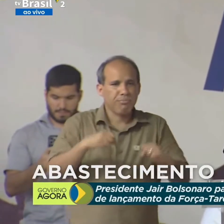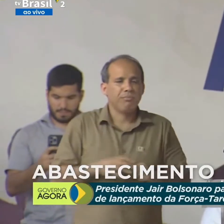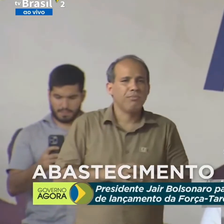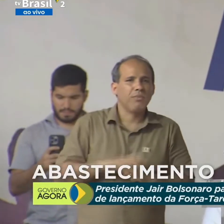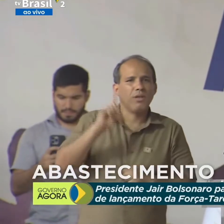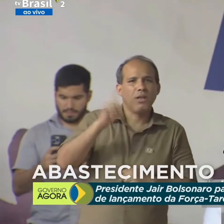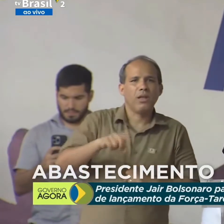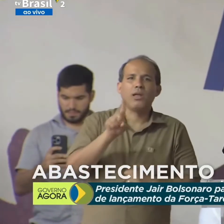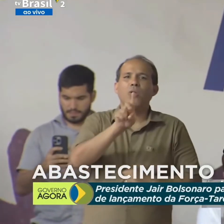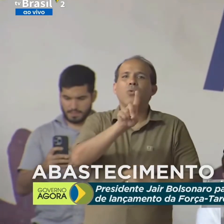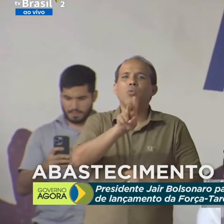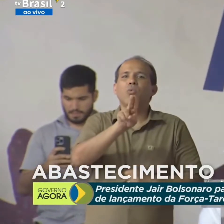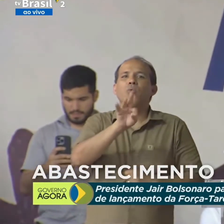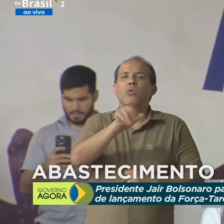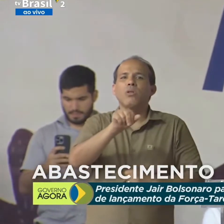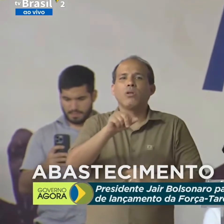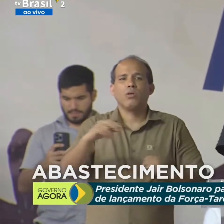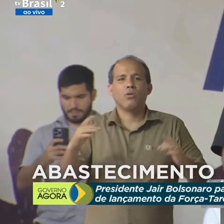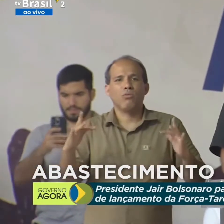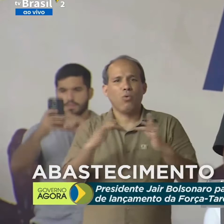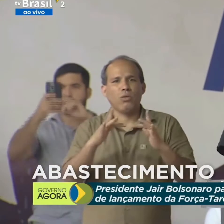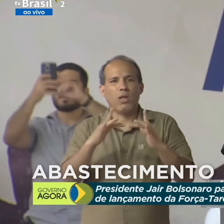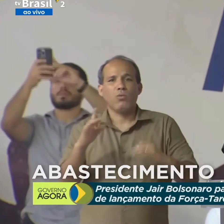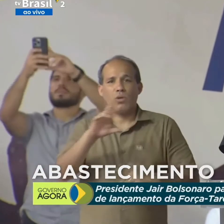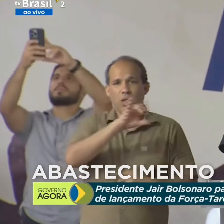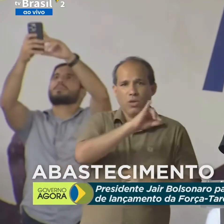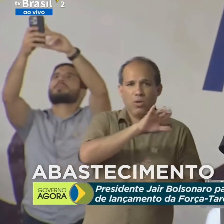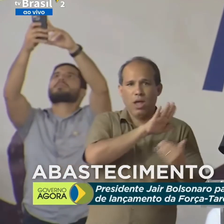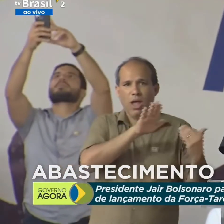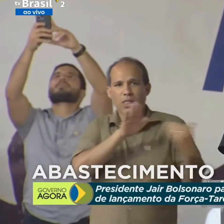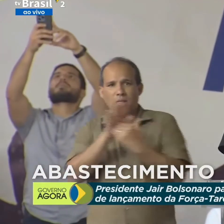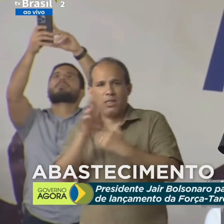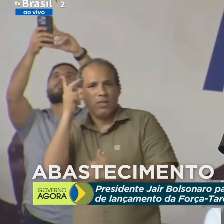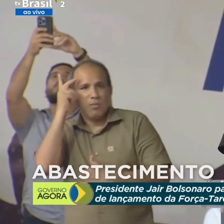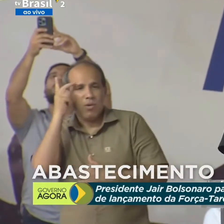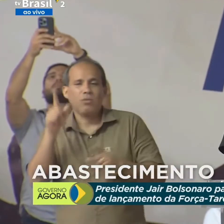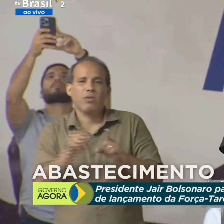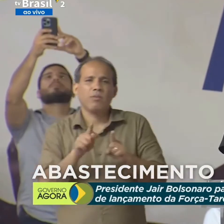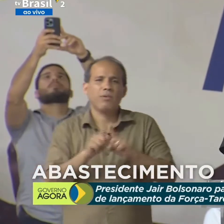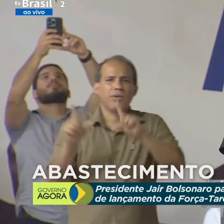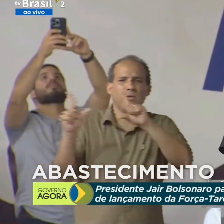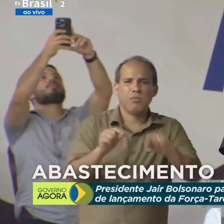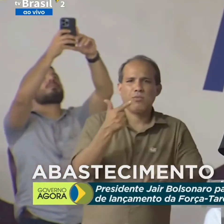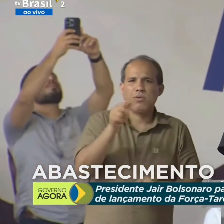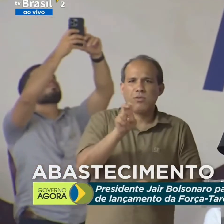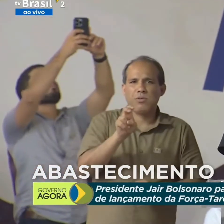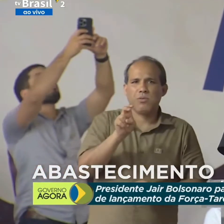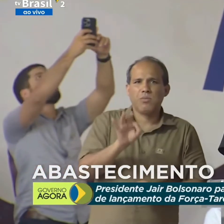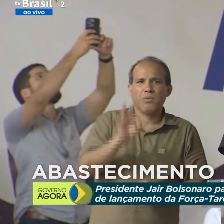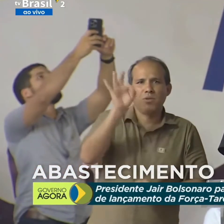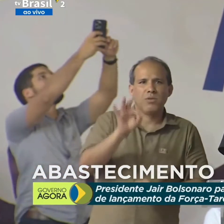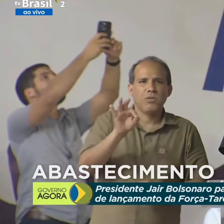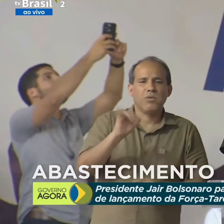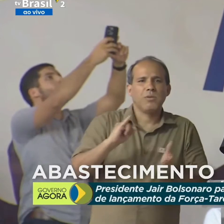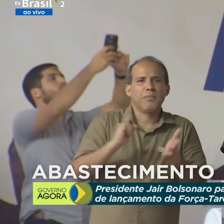motociclistas é a Dutra, que liga Rio de Janeiro a São Paulo. Bem como diminuímos 25%